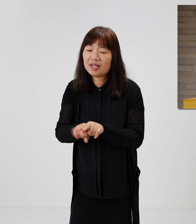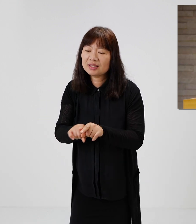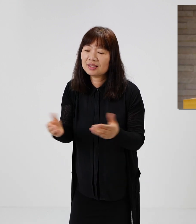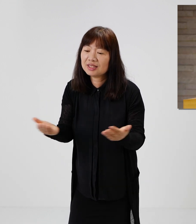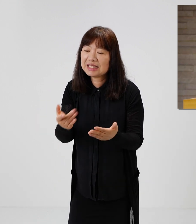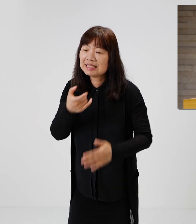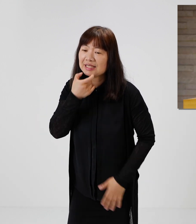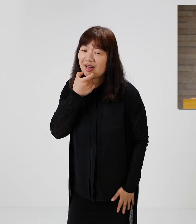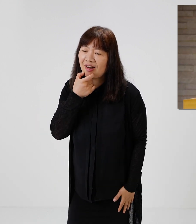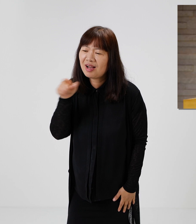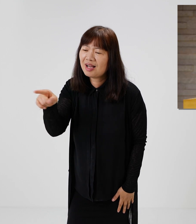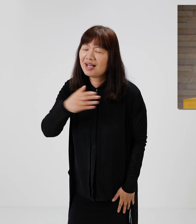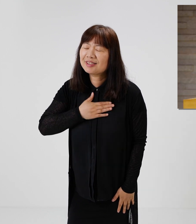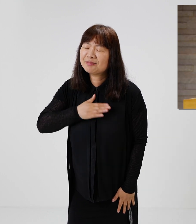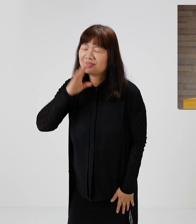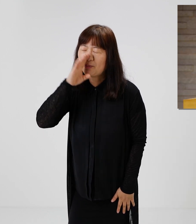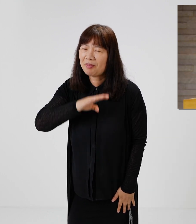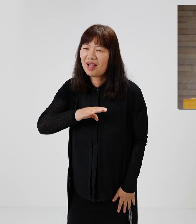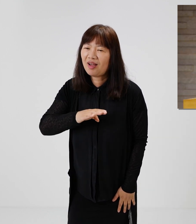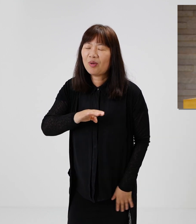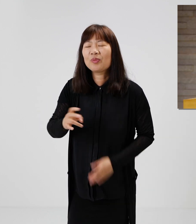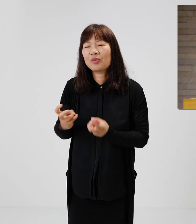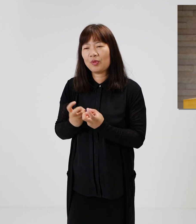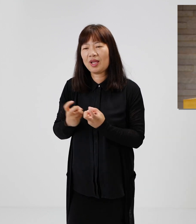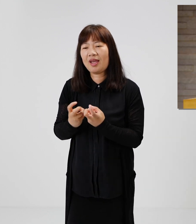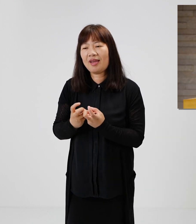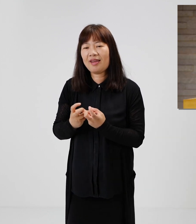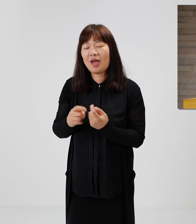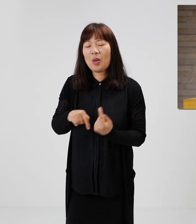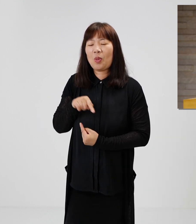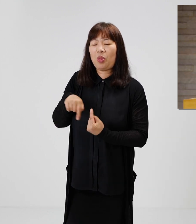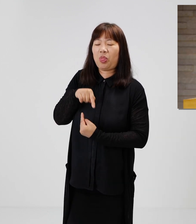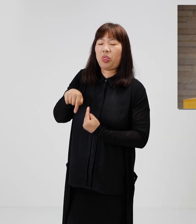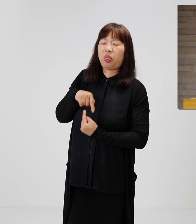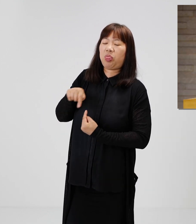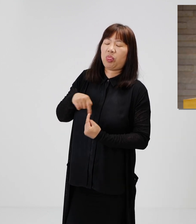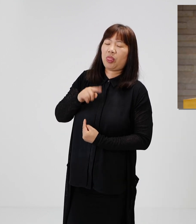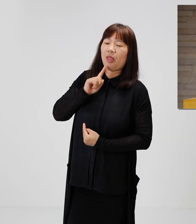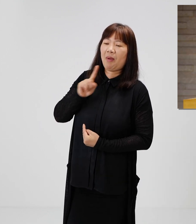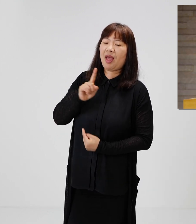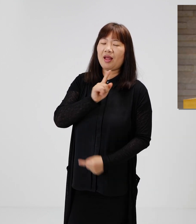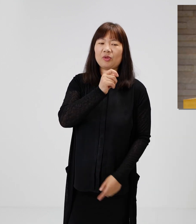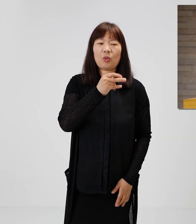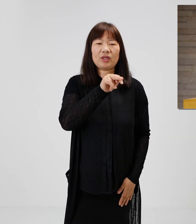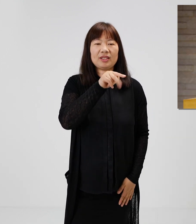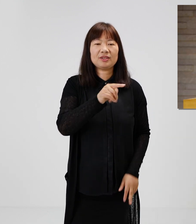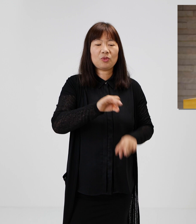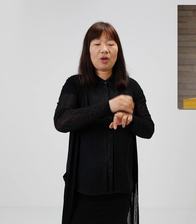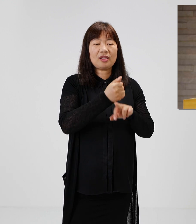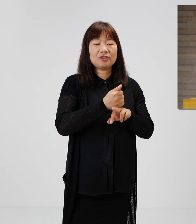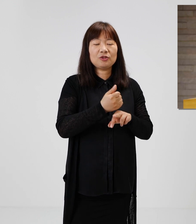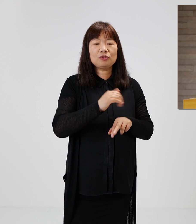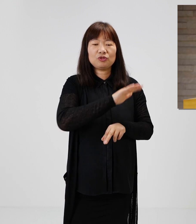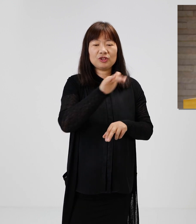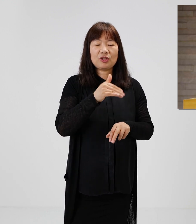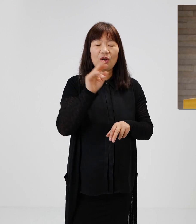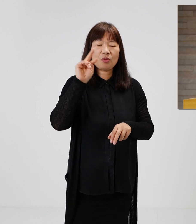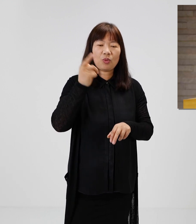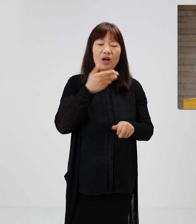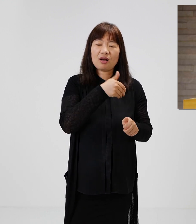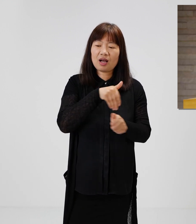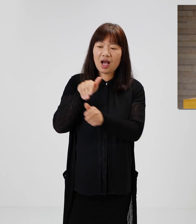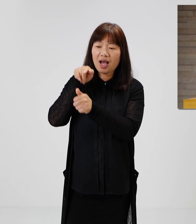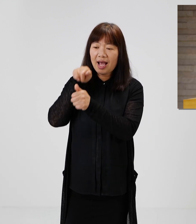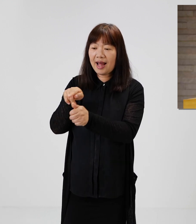싫어 이러면 또 기분 나쁠 테니까 고레스 왕이 우리를 귀환시킬 때 이